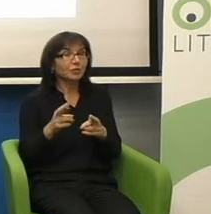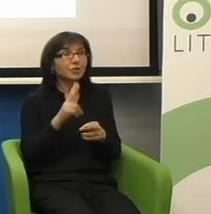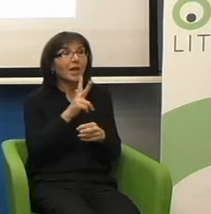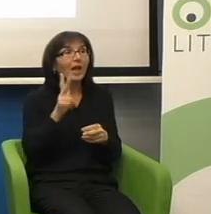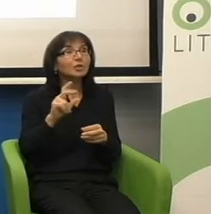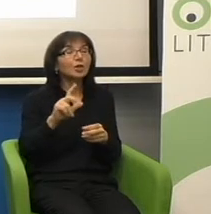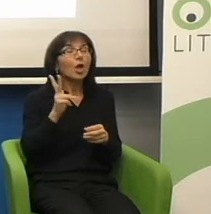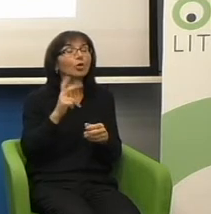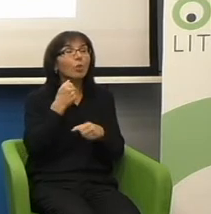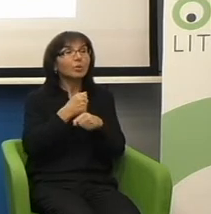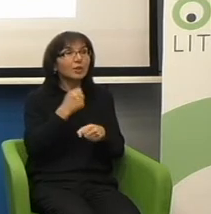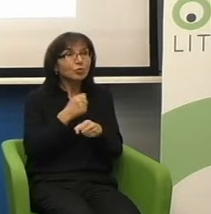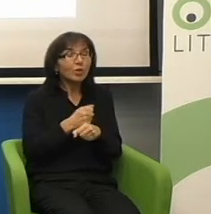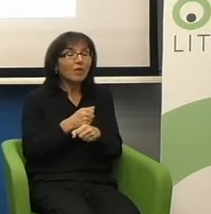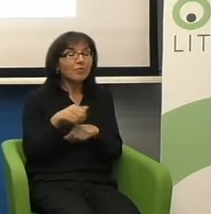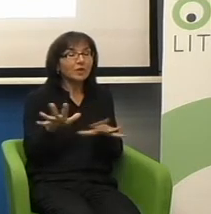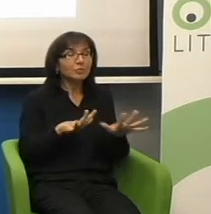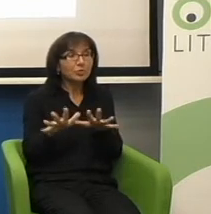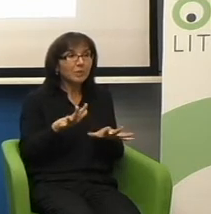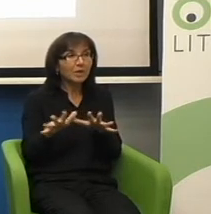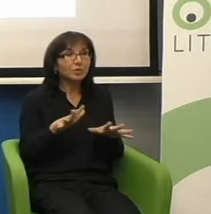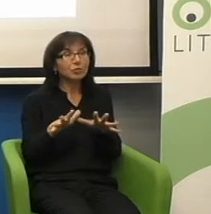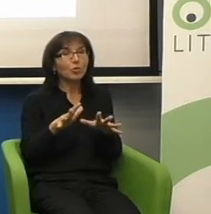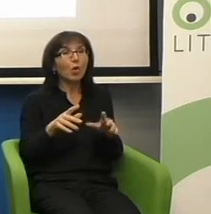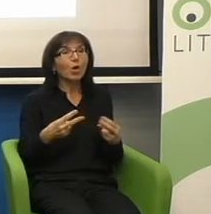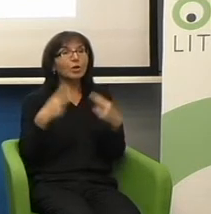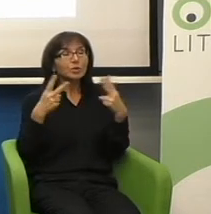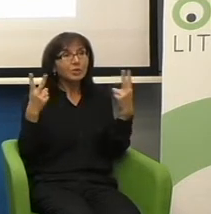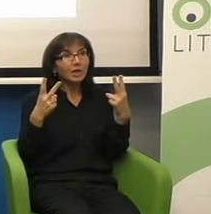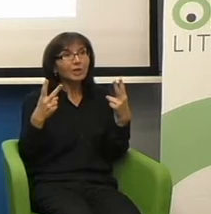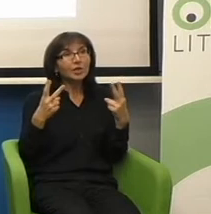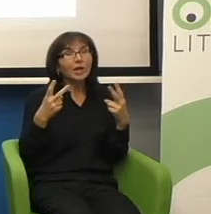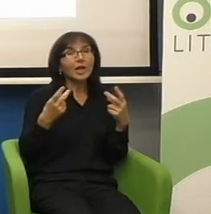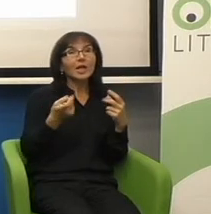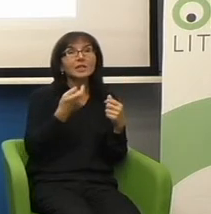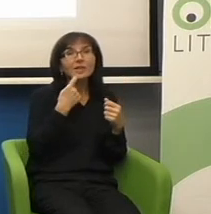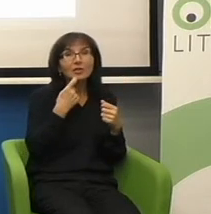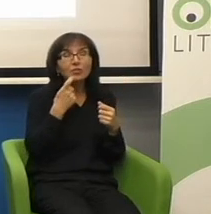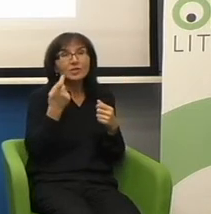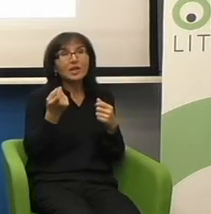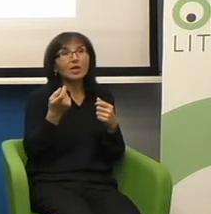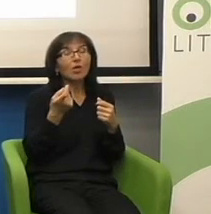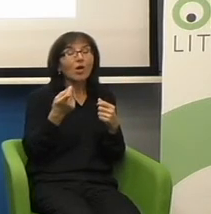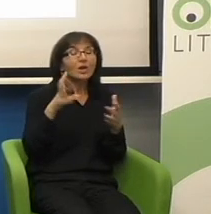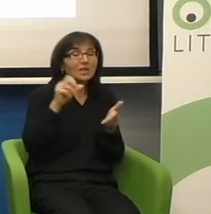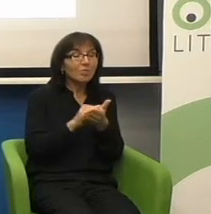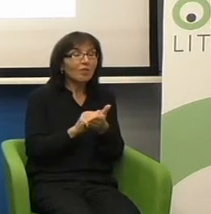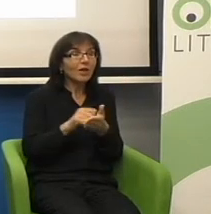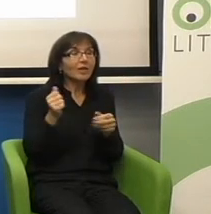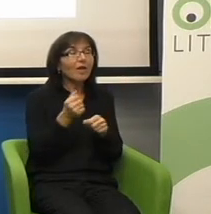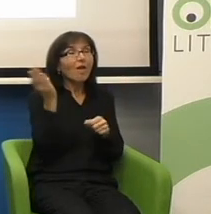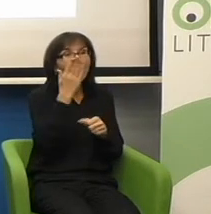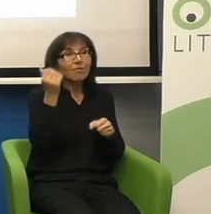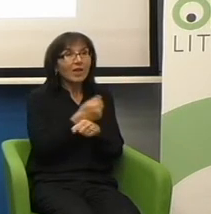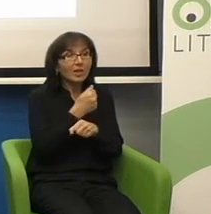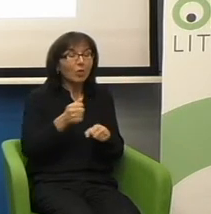pracuje w określonym miejscu, pewnie dziennikarze z katowickiego dodatku gazety zajmowali się węglem. U nas tym węglem